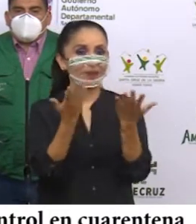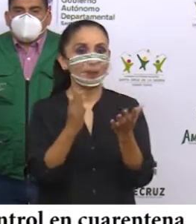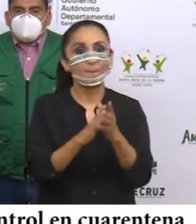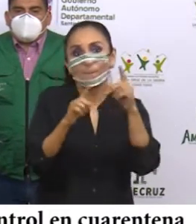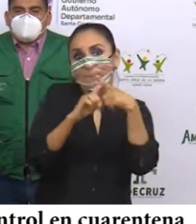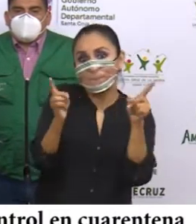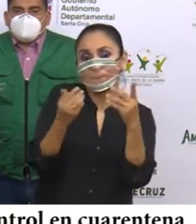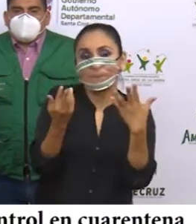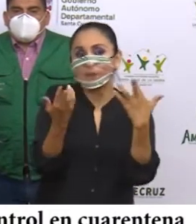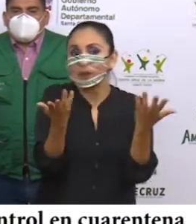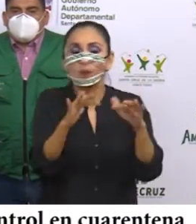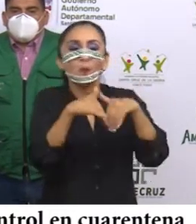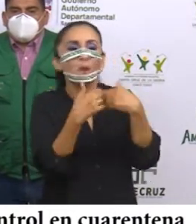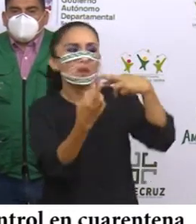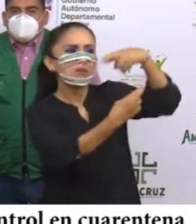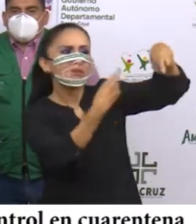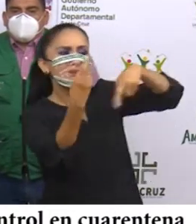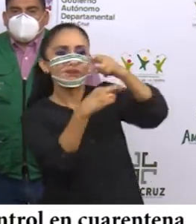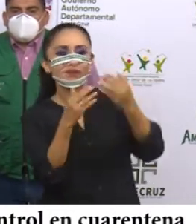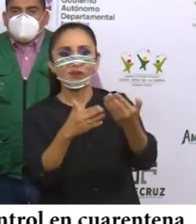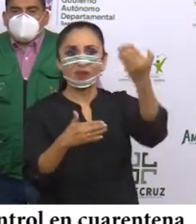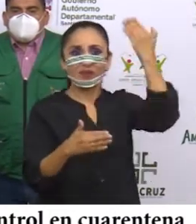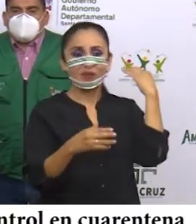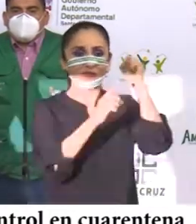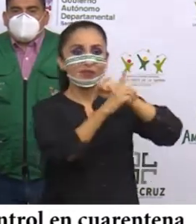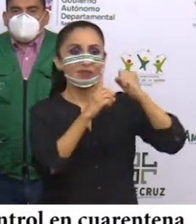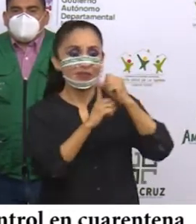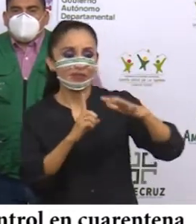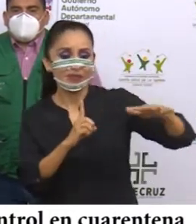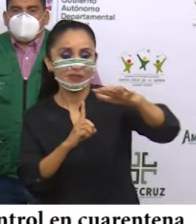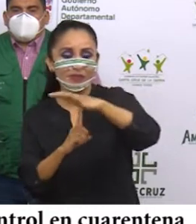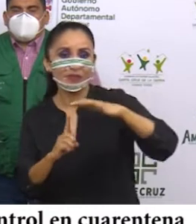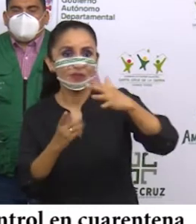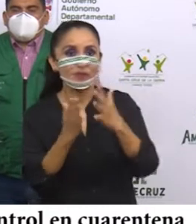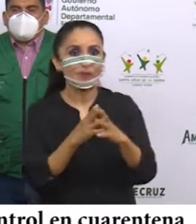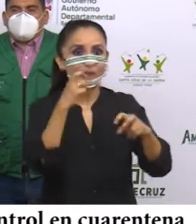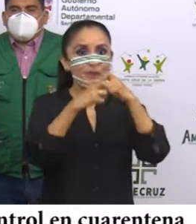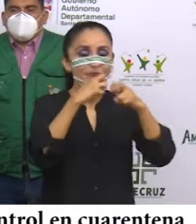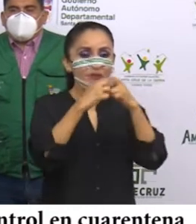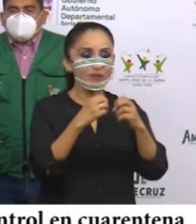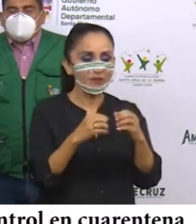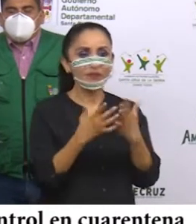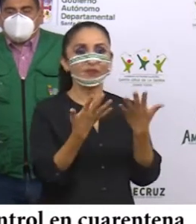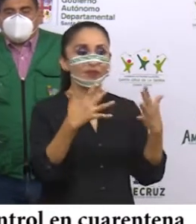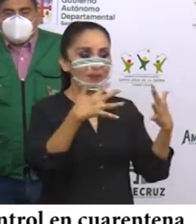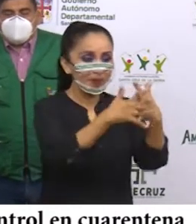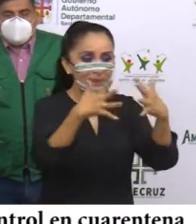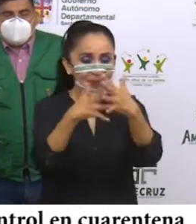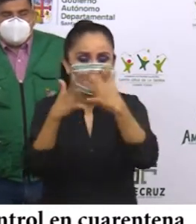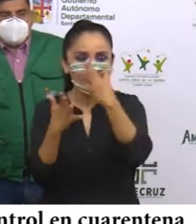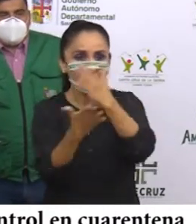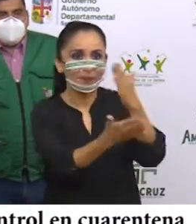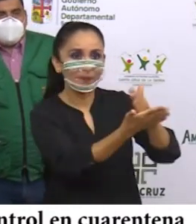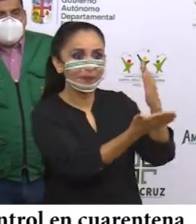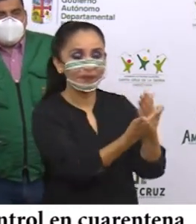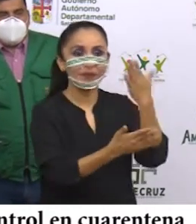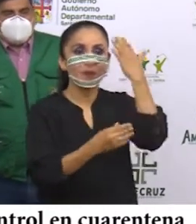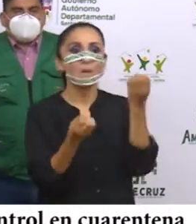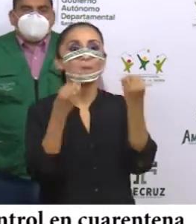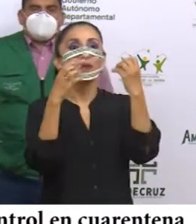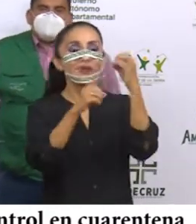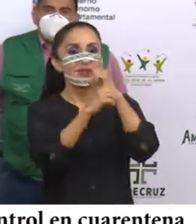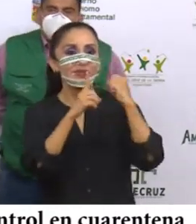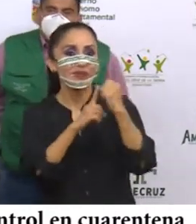pero relacionar con las anteriores situaciones de conflictos sociales que ha tenido, fruto de